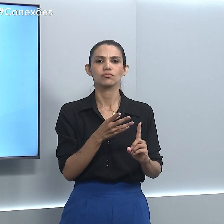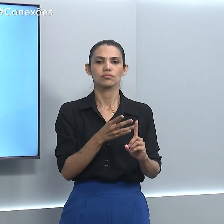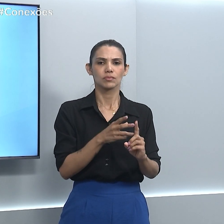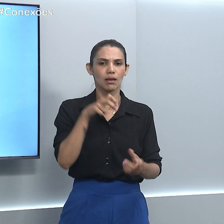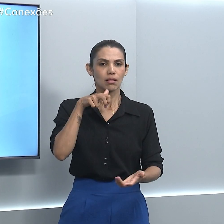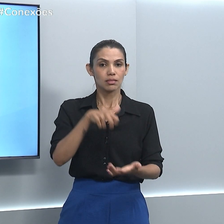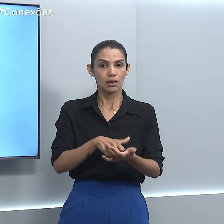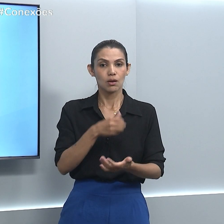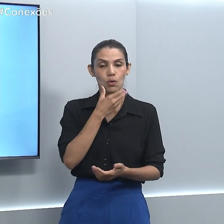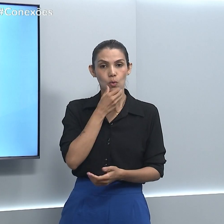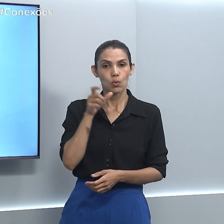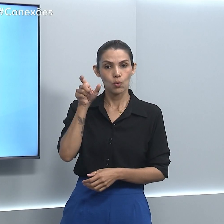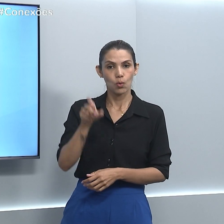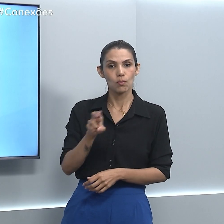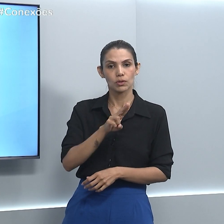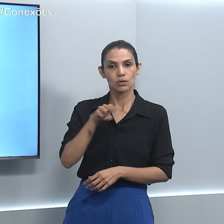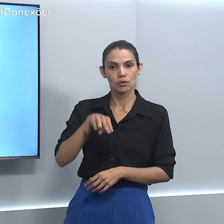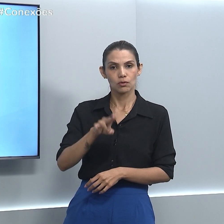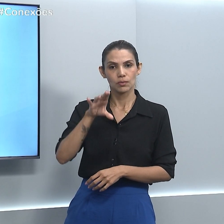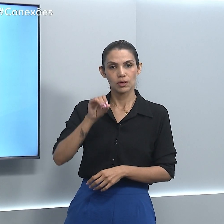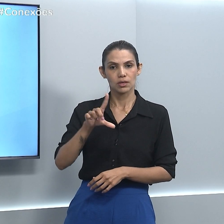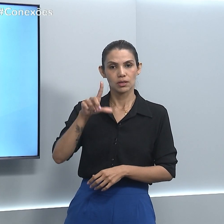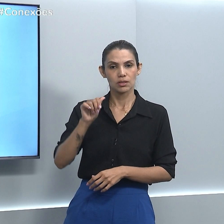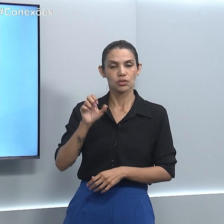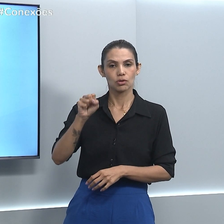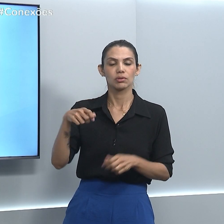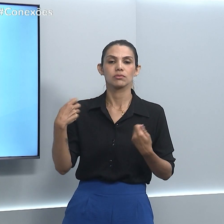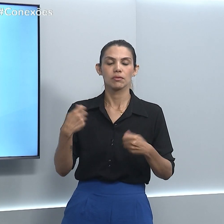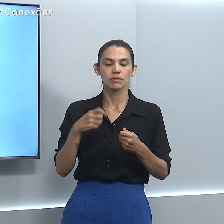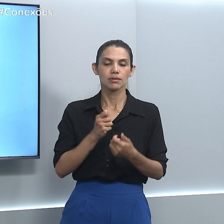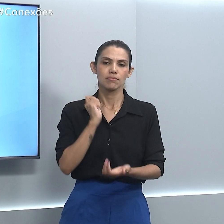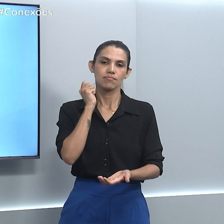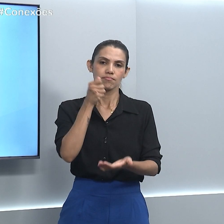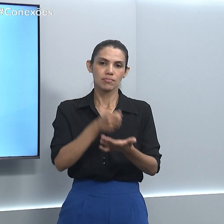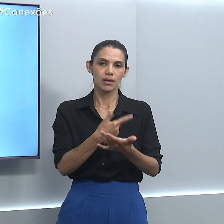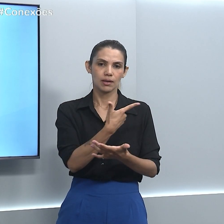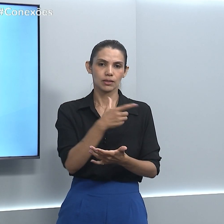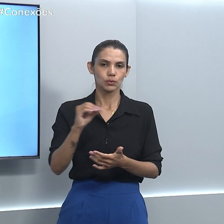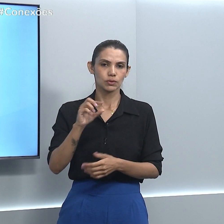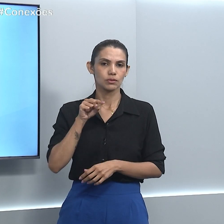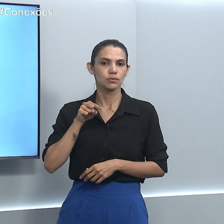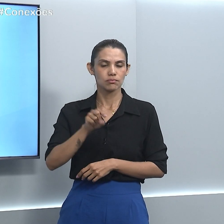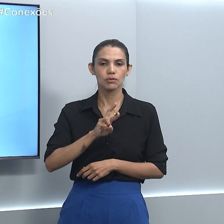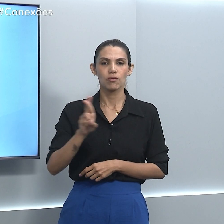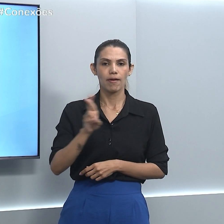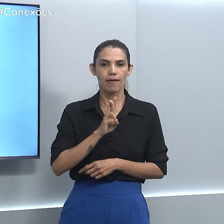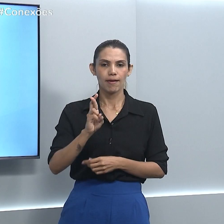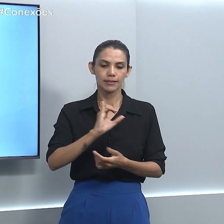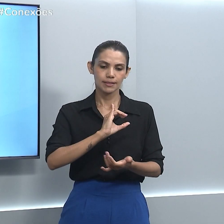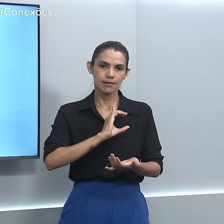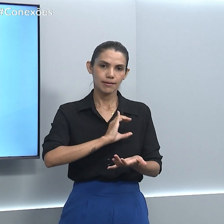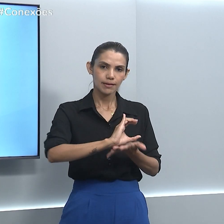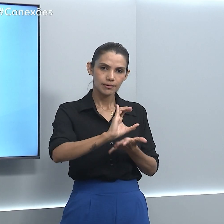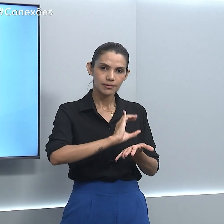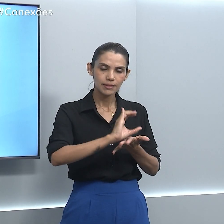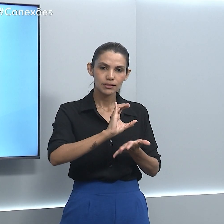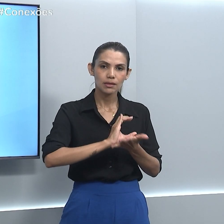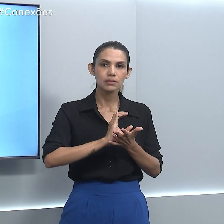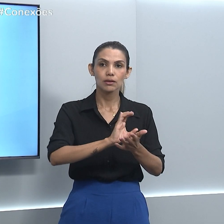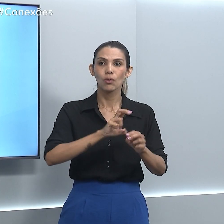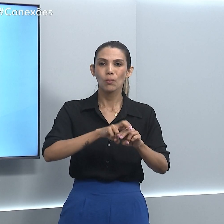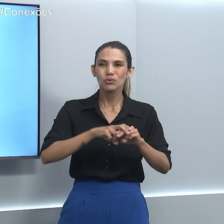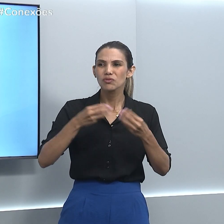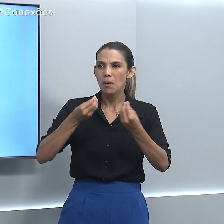que é do PL, a pagar R$200 mil de indenização por dano moral